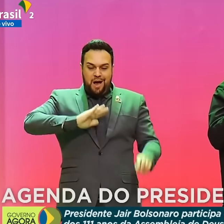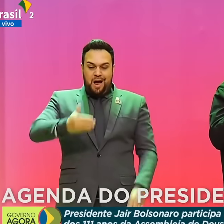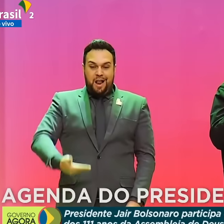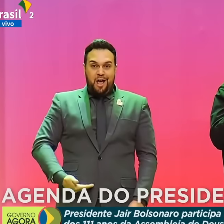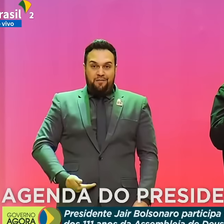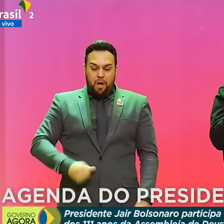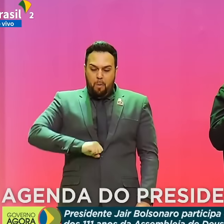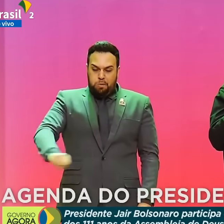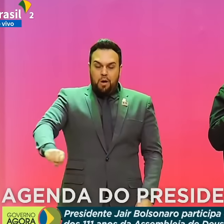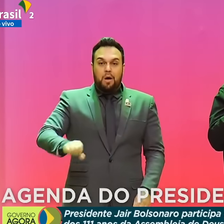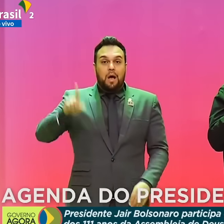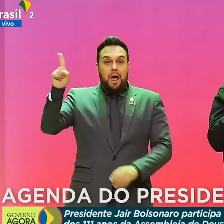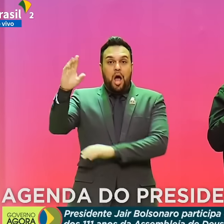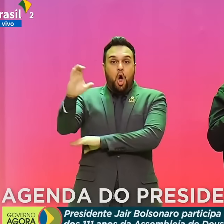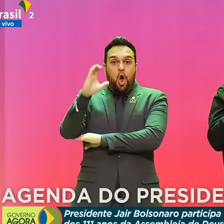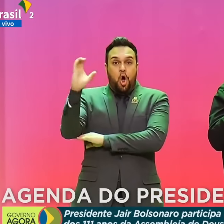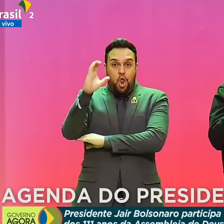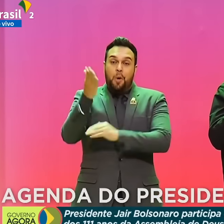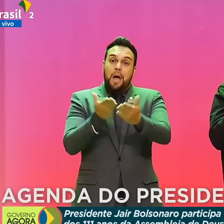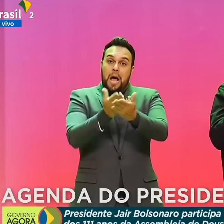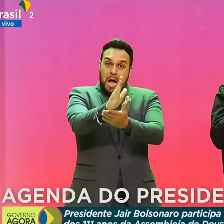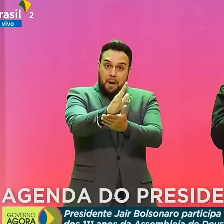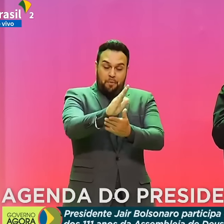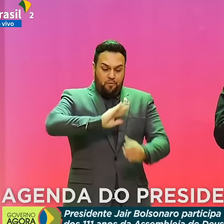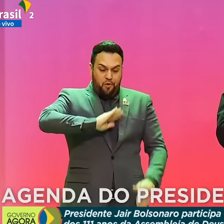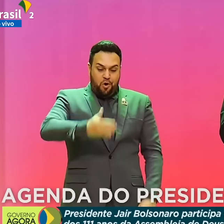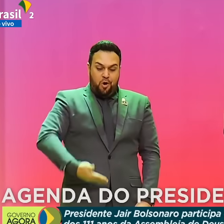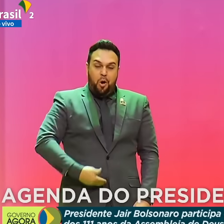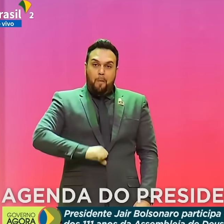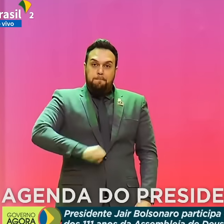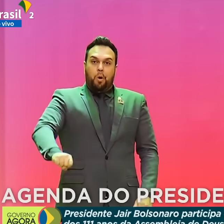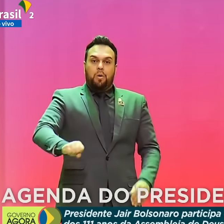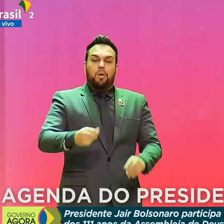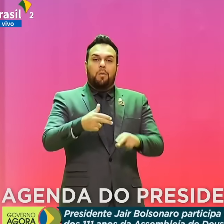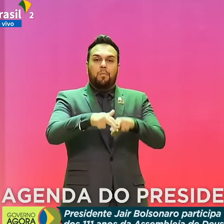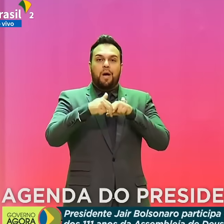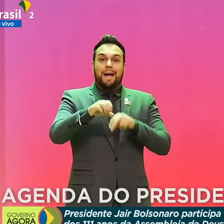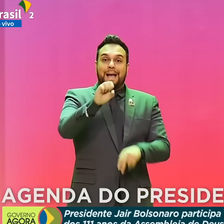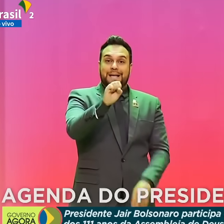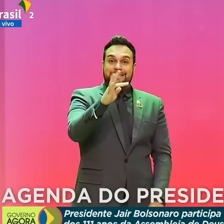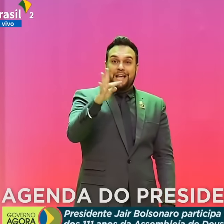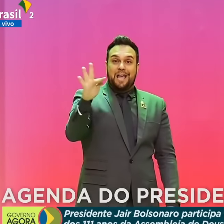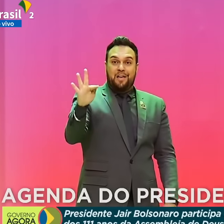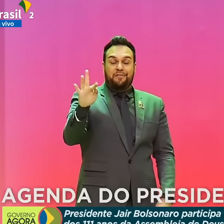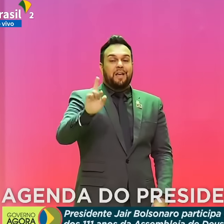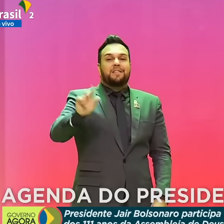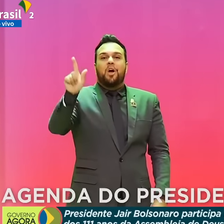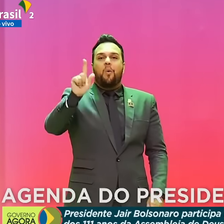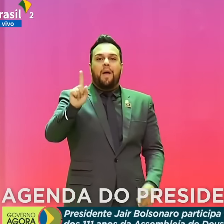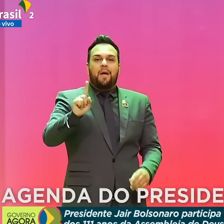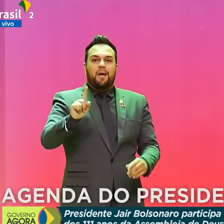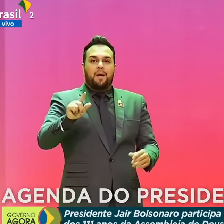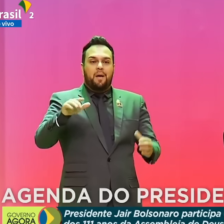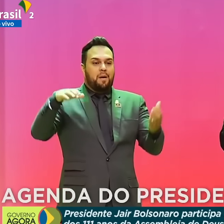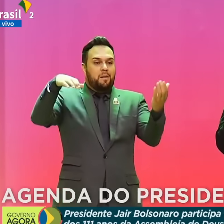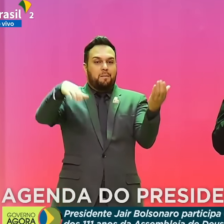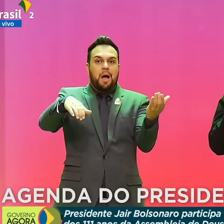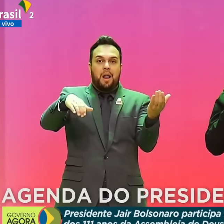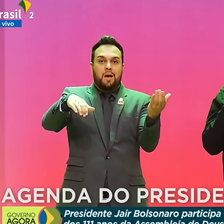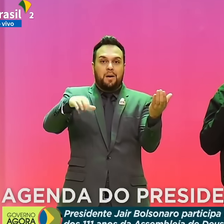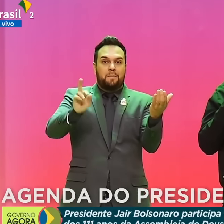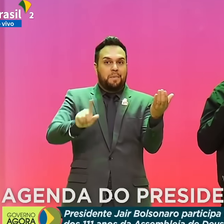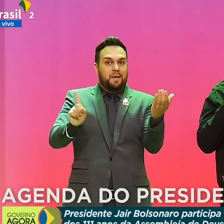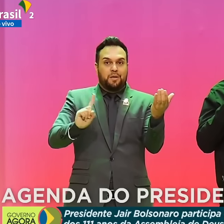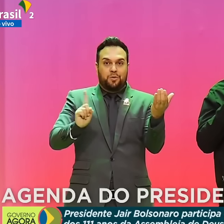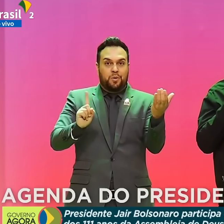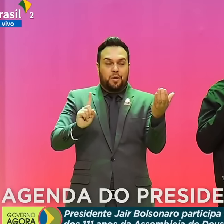Colômbia aprovou o aborto via sua Suprema Corte e não via parlamento. Então, quem